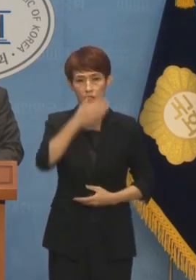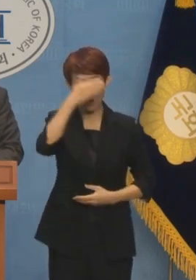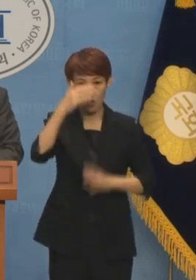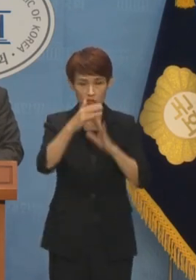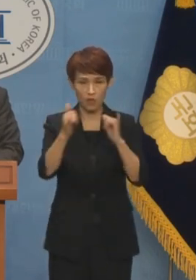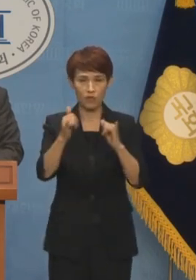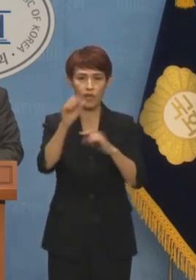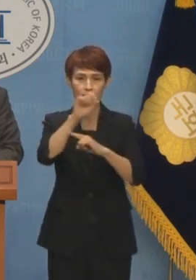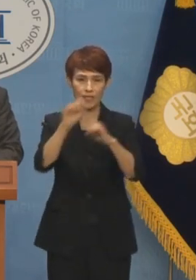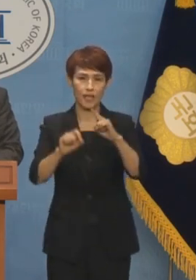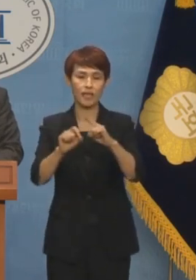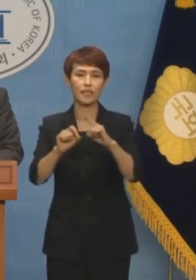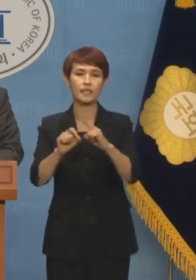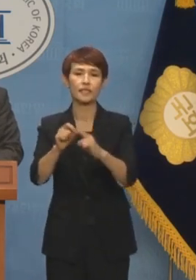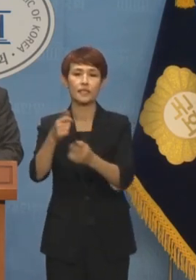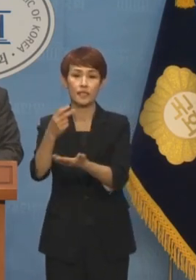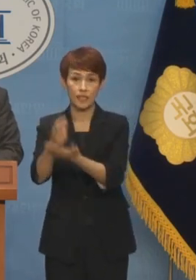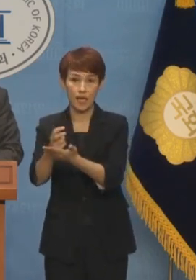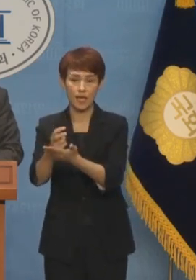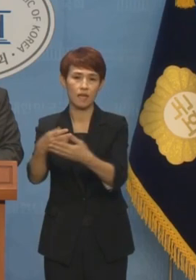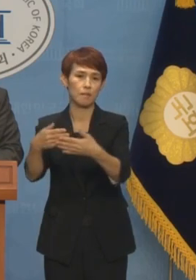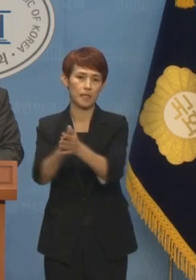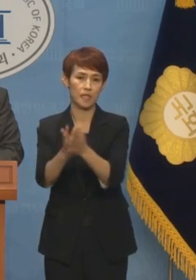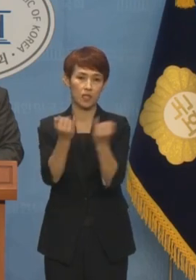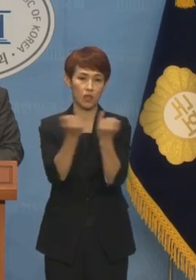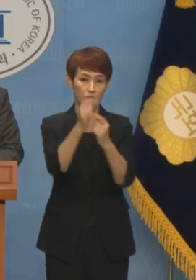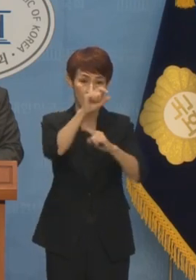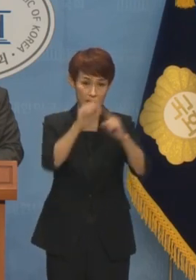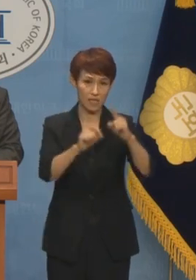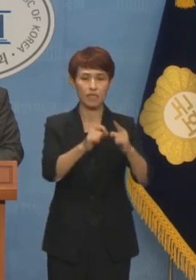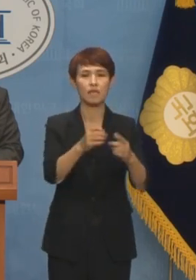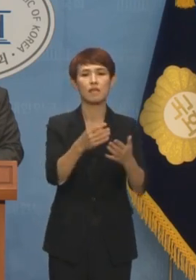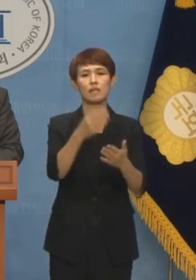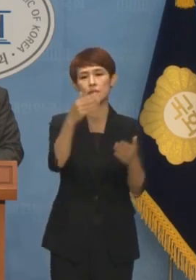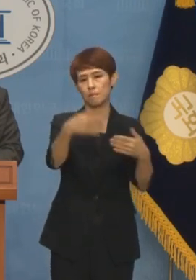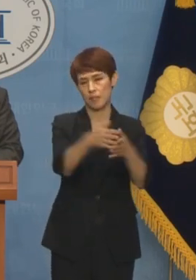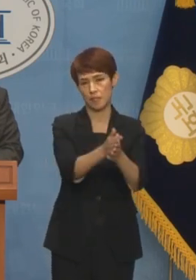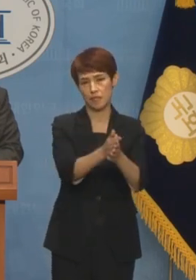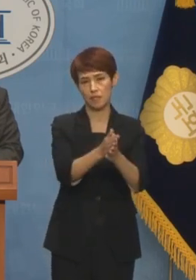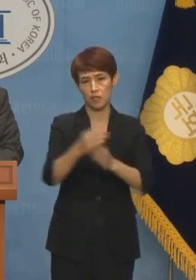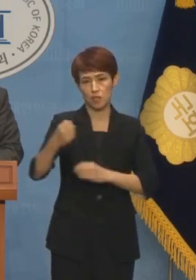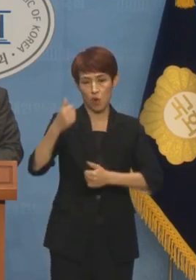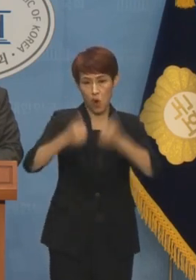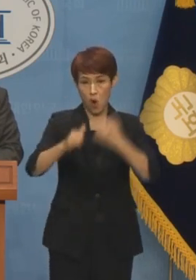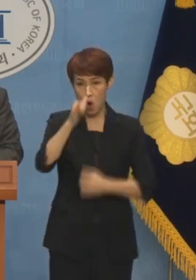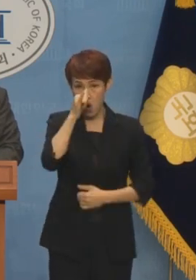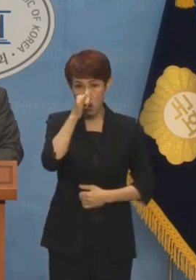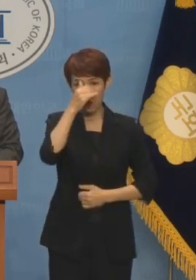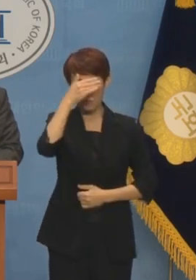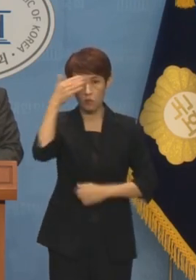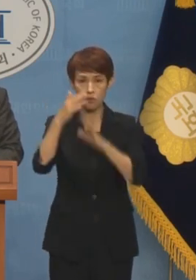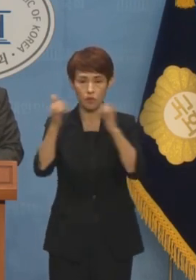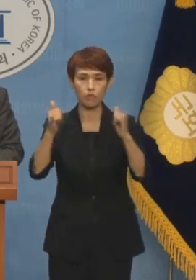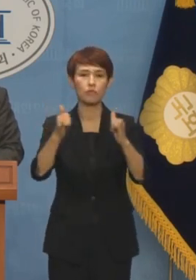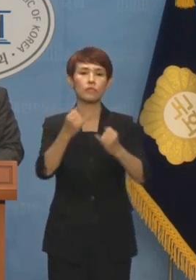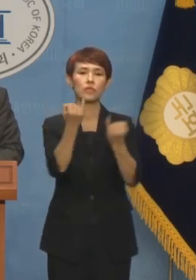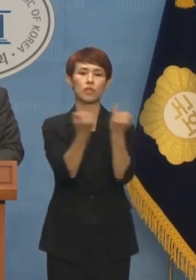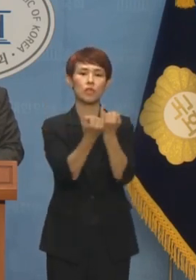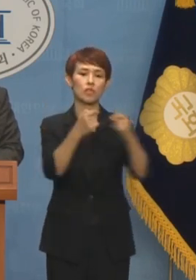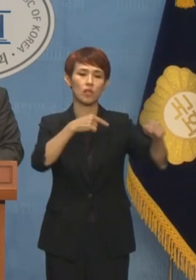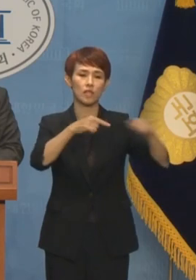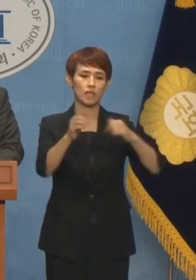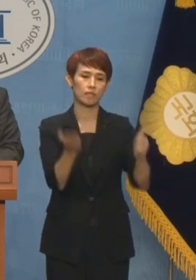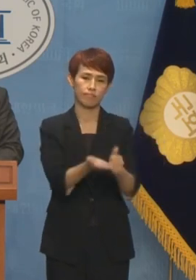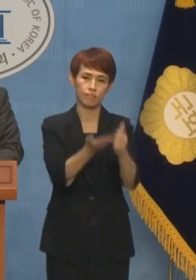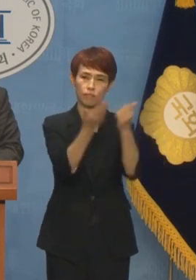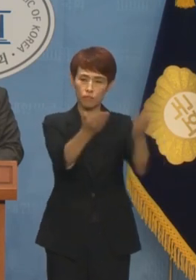할당제, 여성 할당제를 폐지하고 경쟁력을 갖춘 청년과 여성 정치인들을 양성하겠습니다. 그러기